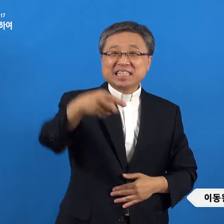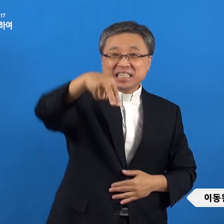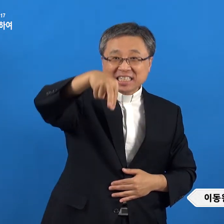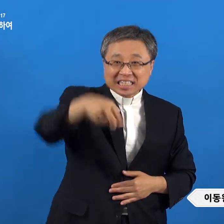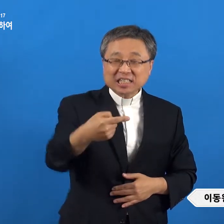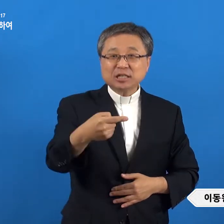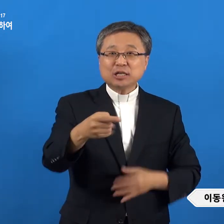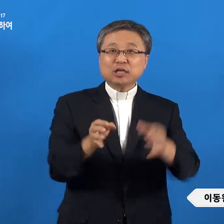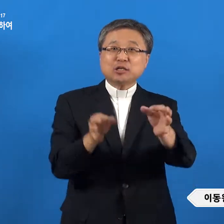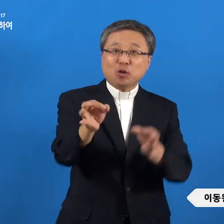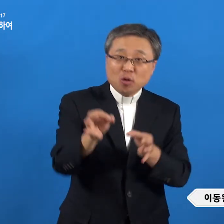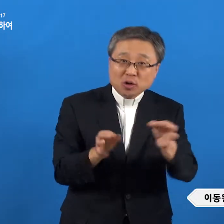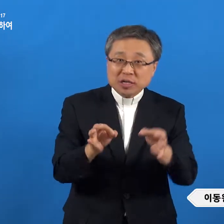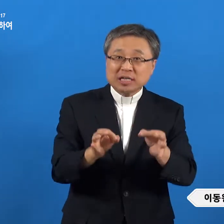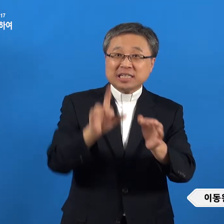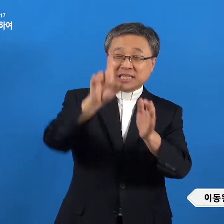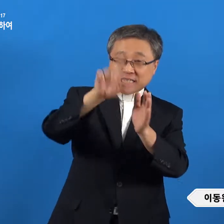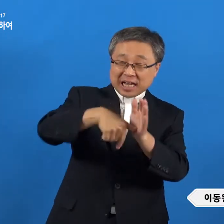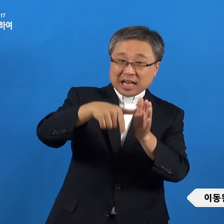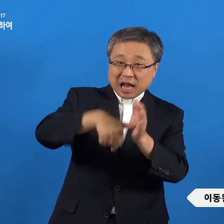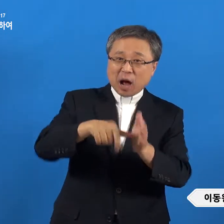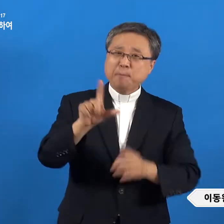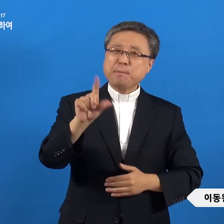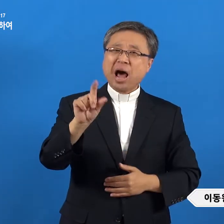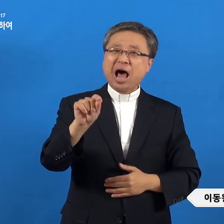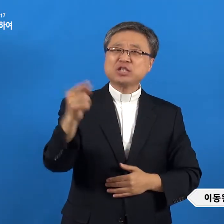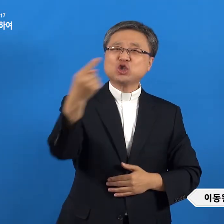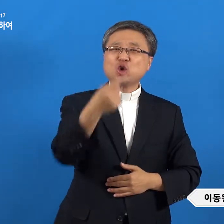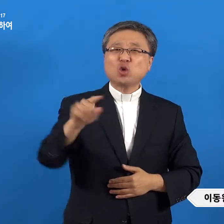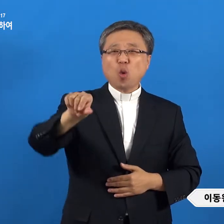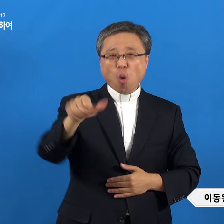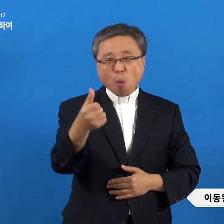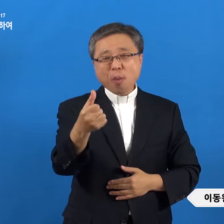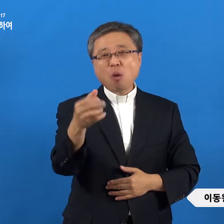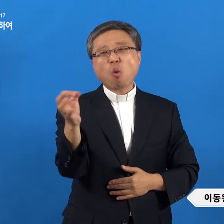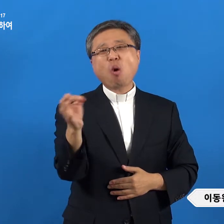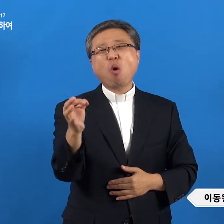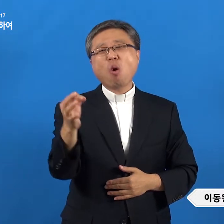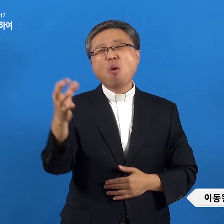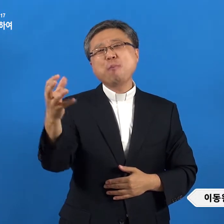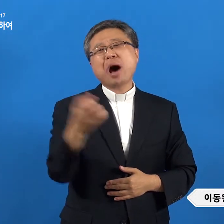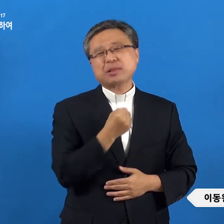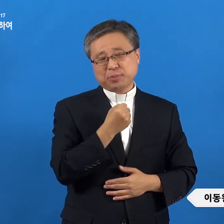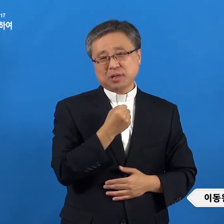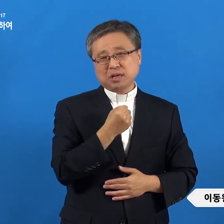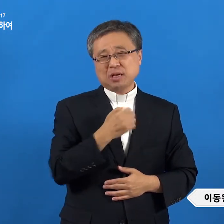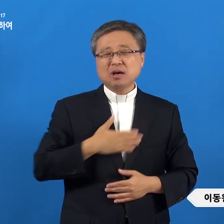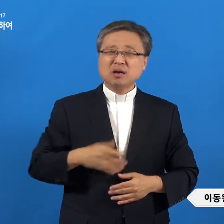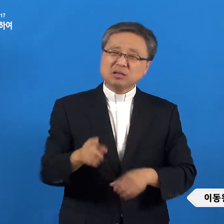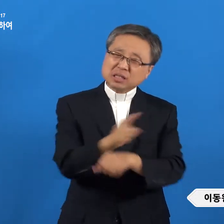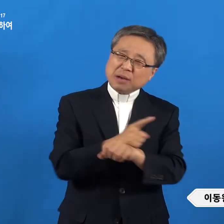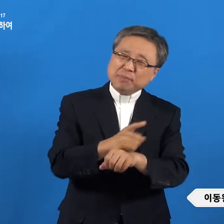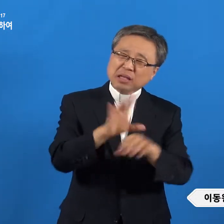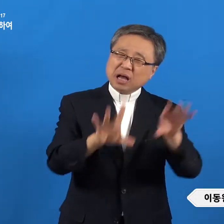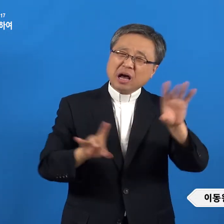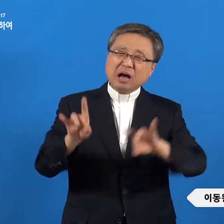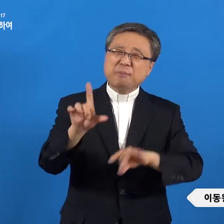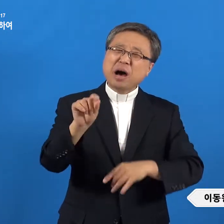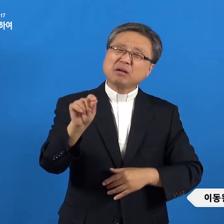시간당 6.5파운드, 약 11,500원을 시간당으로 받으면서 일하던 평범하고 성실한